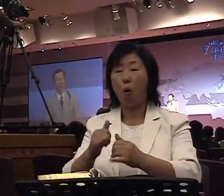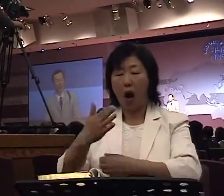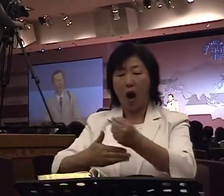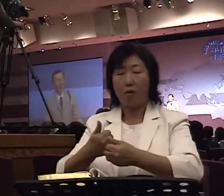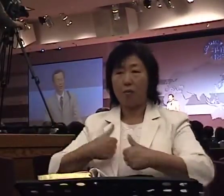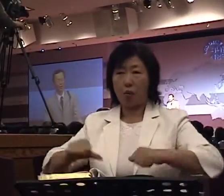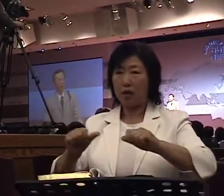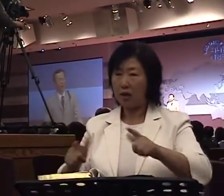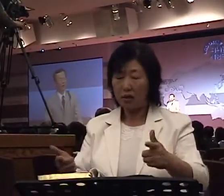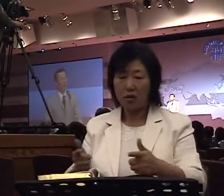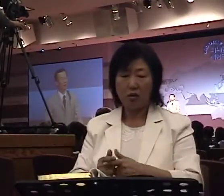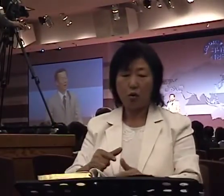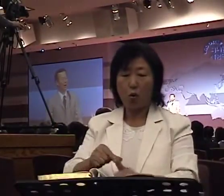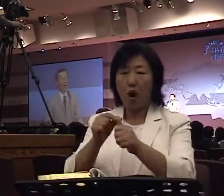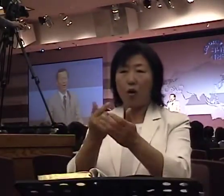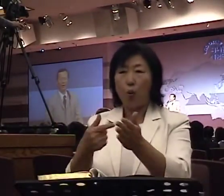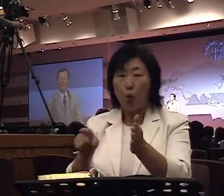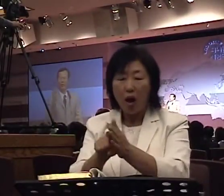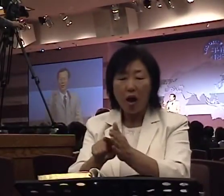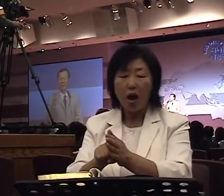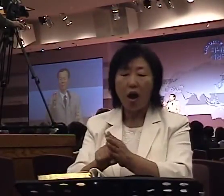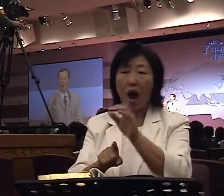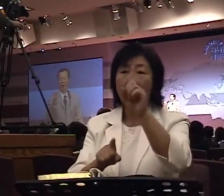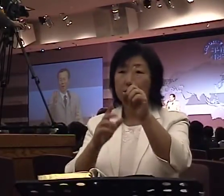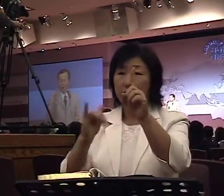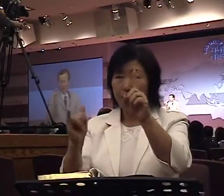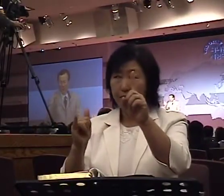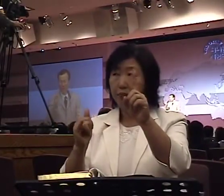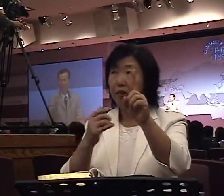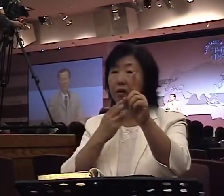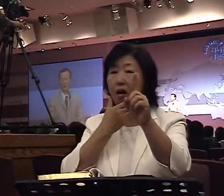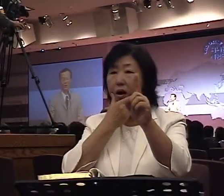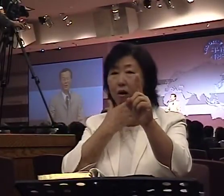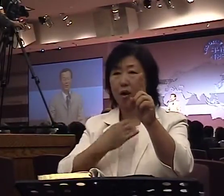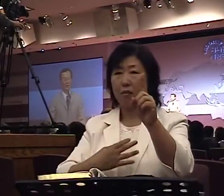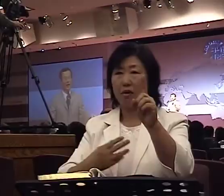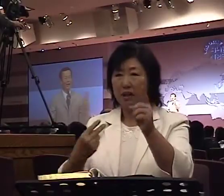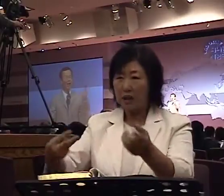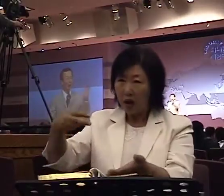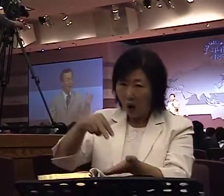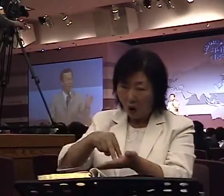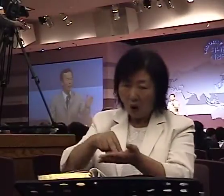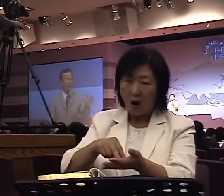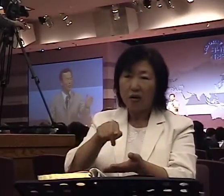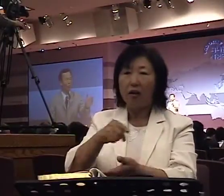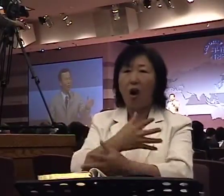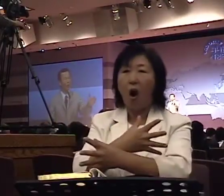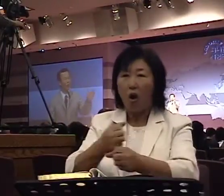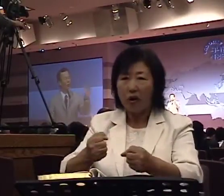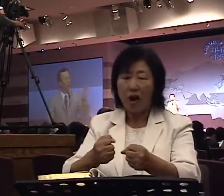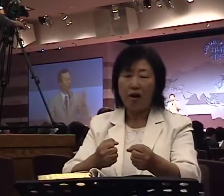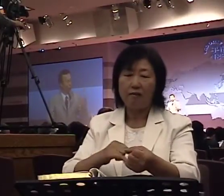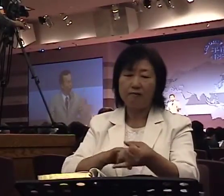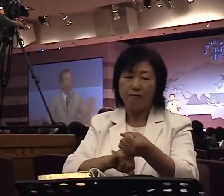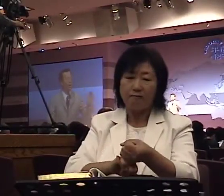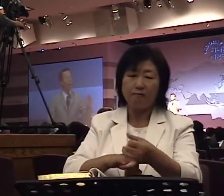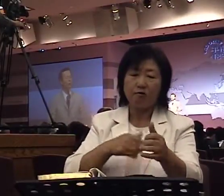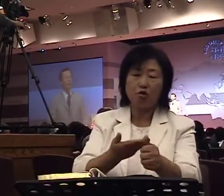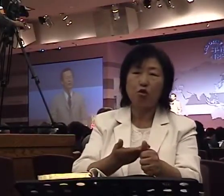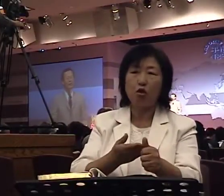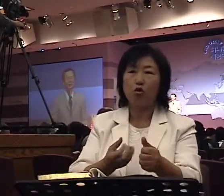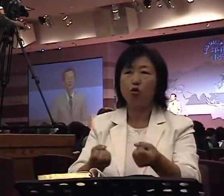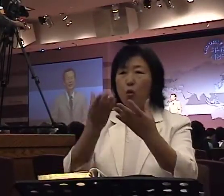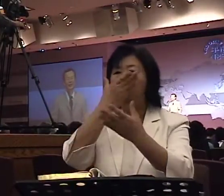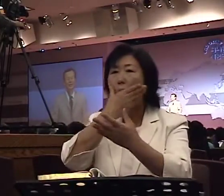포기하지 아니하시고 구원하시기 위하여 한 사람 아브라함을 일으켜서 그에게 언약을 주시고 축복을 유통할